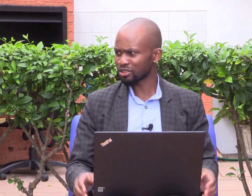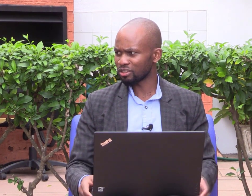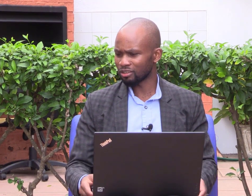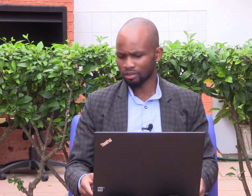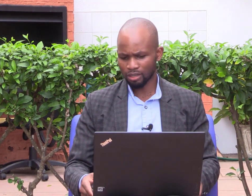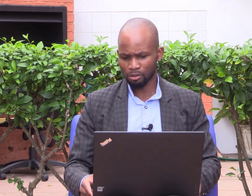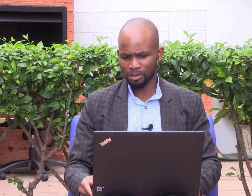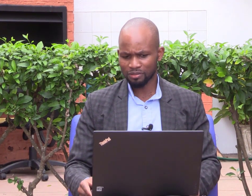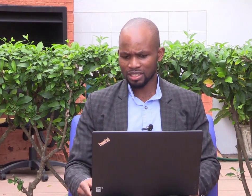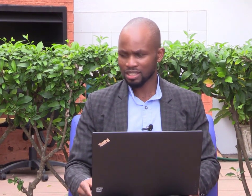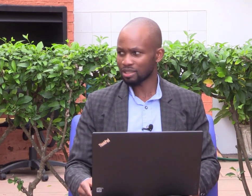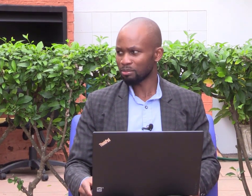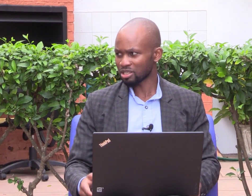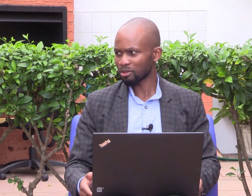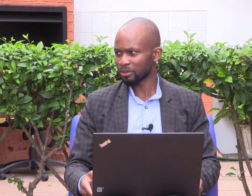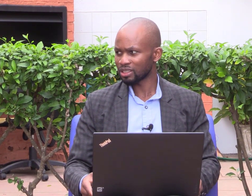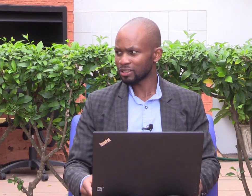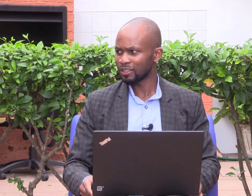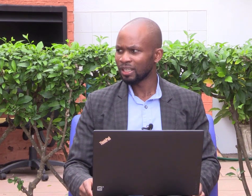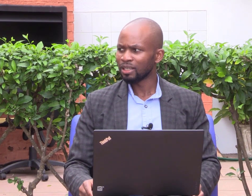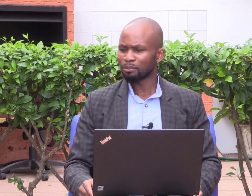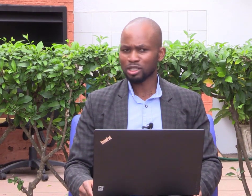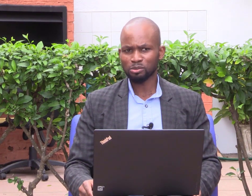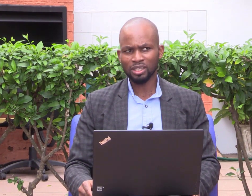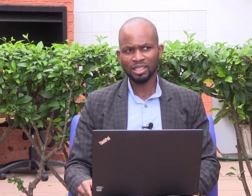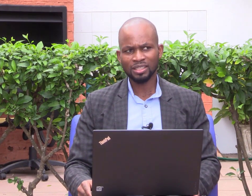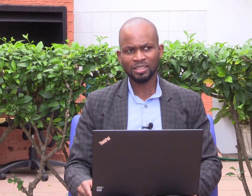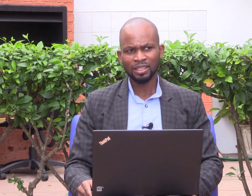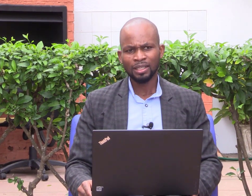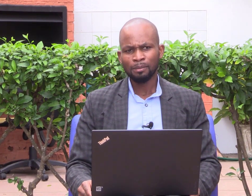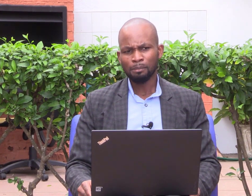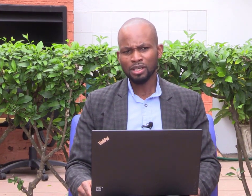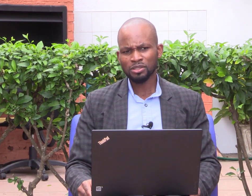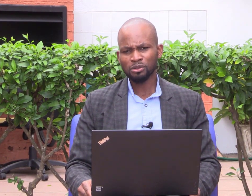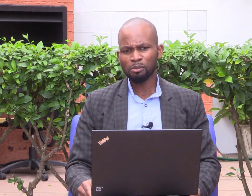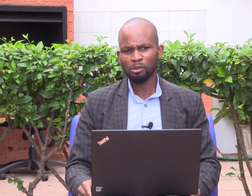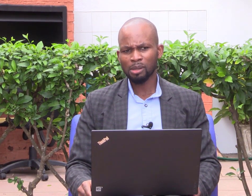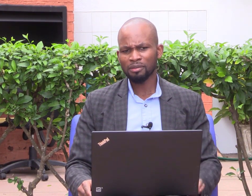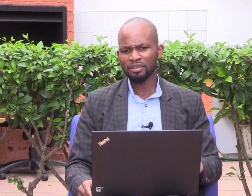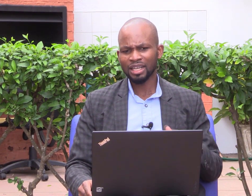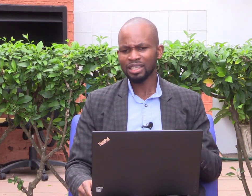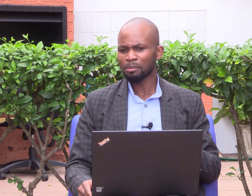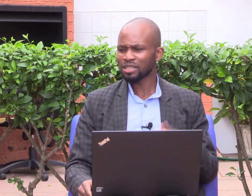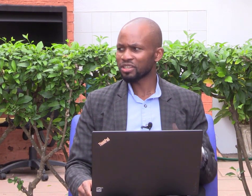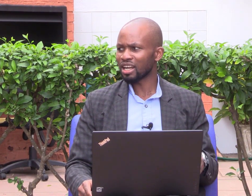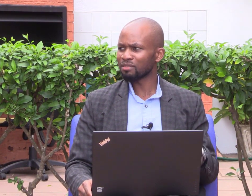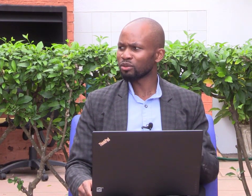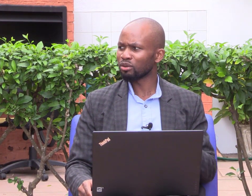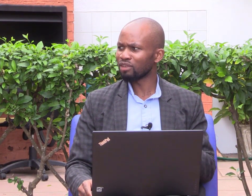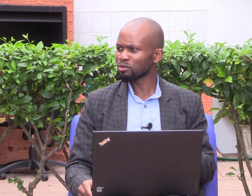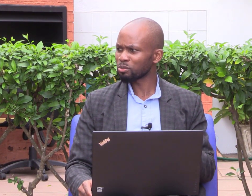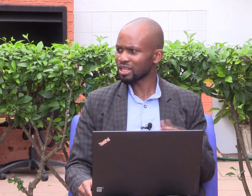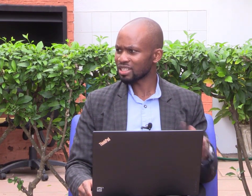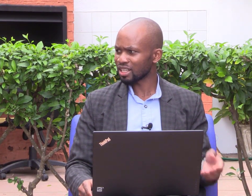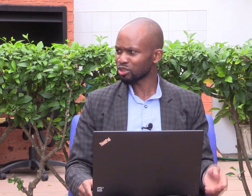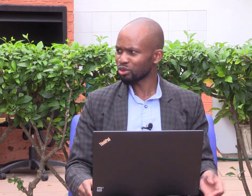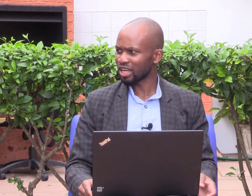com alguma deficiência, principalmente para as mulheres. Mas o problema fica ainda mais grave quando vamos para as áreas